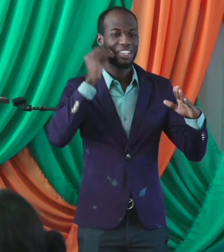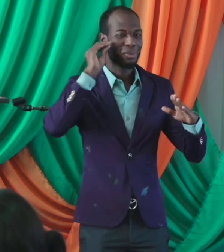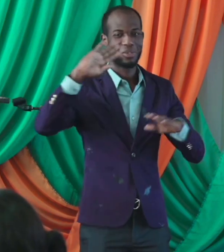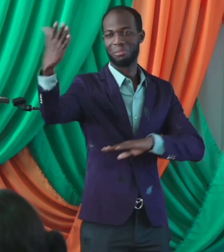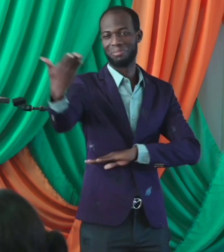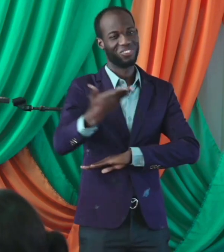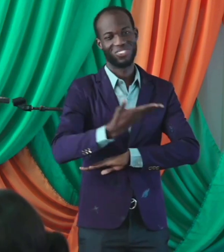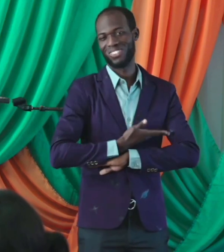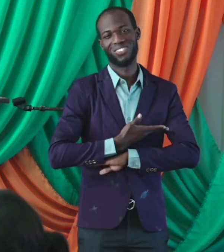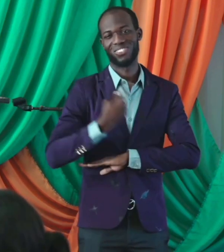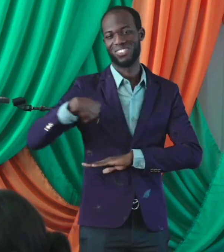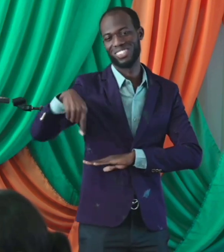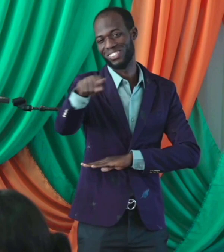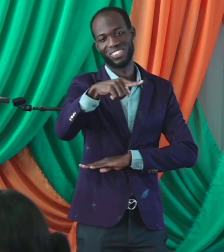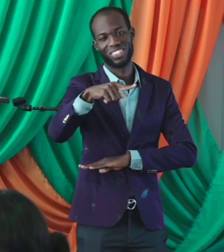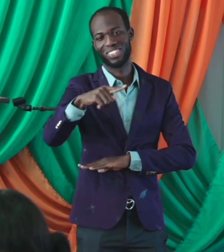bienvenue.